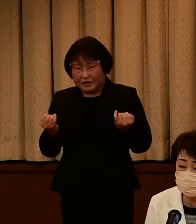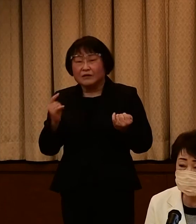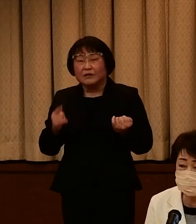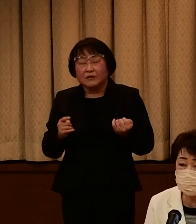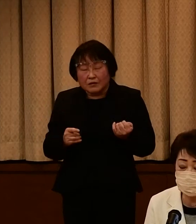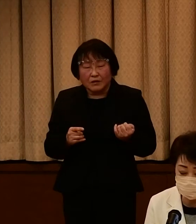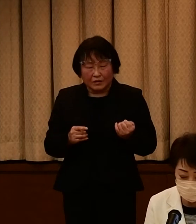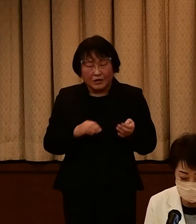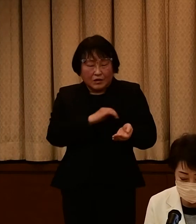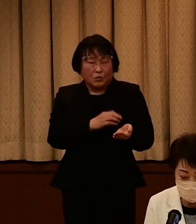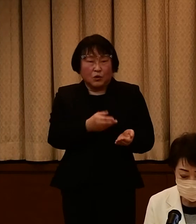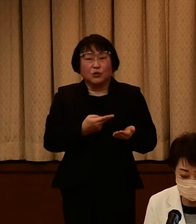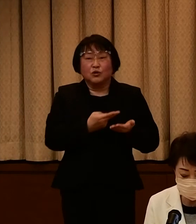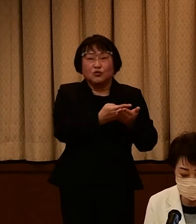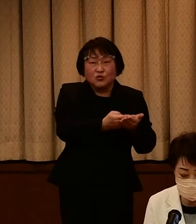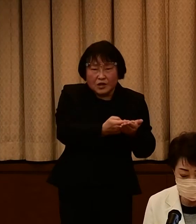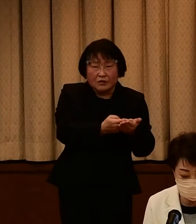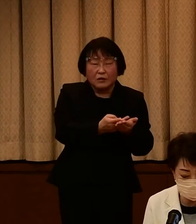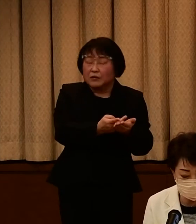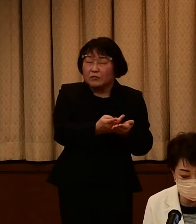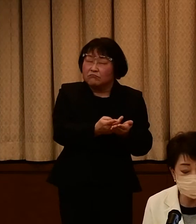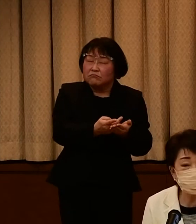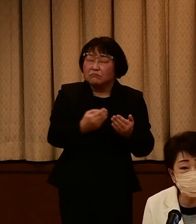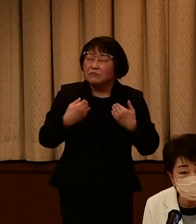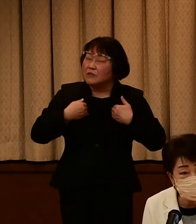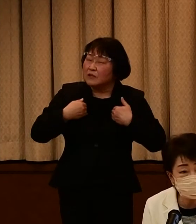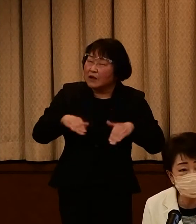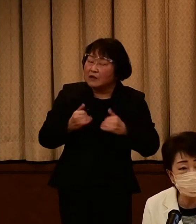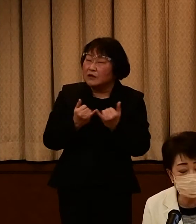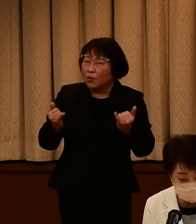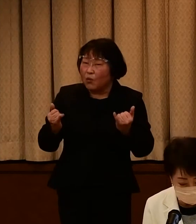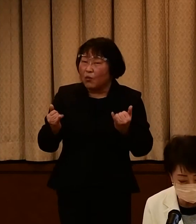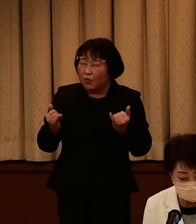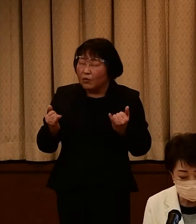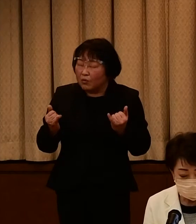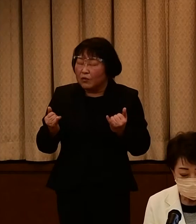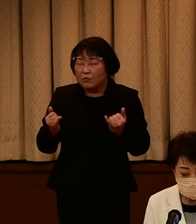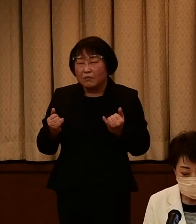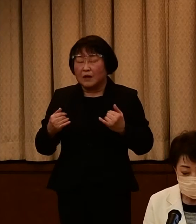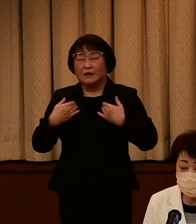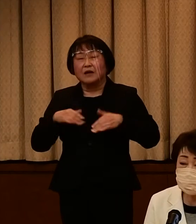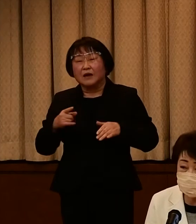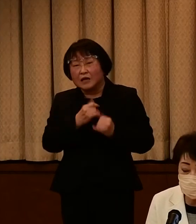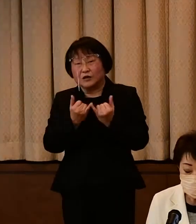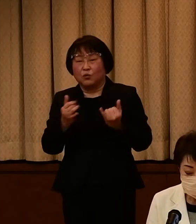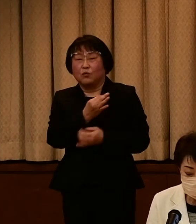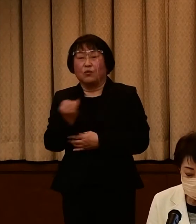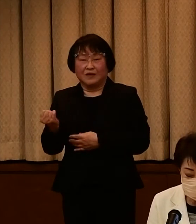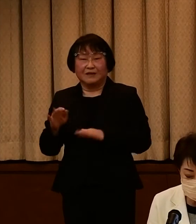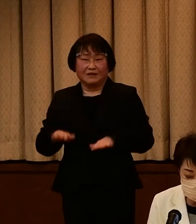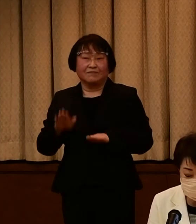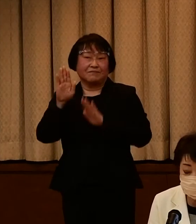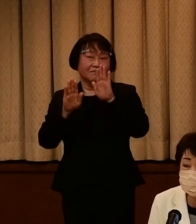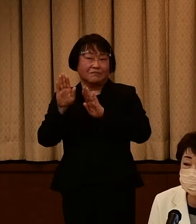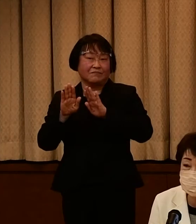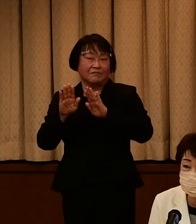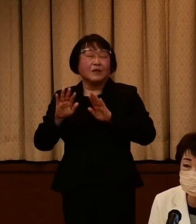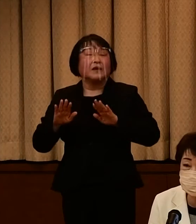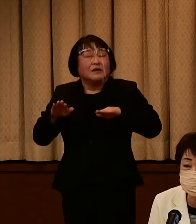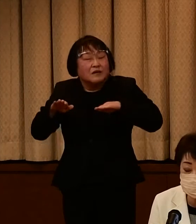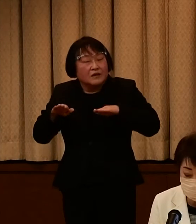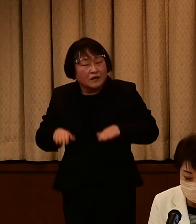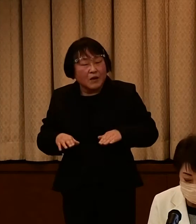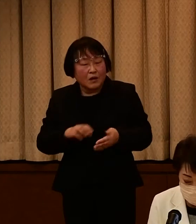とする方の割合が少ない状況に当面あります。目下病床数の不